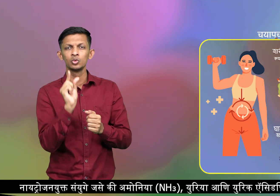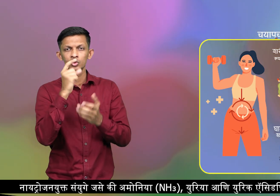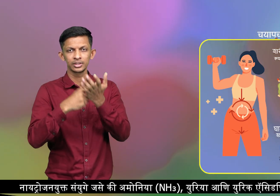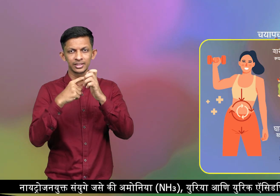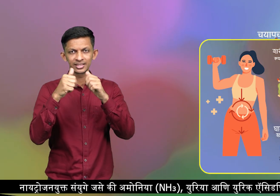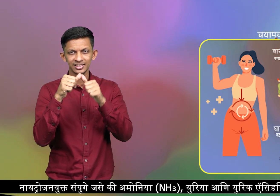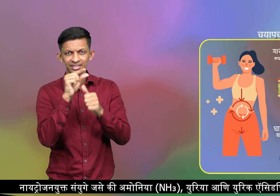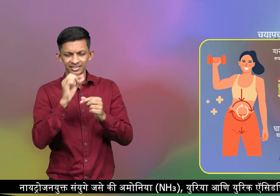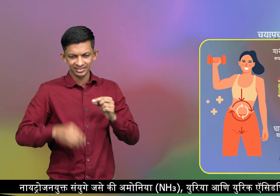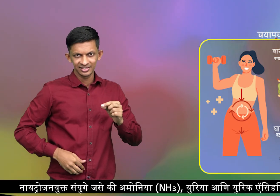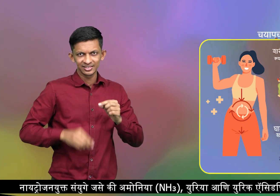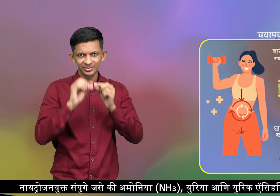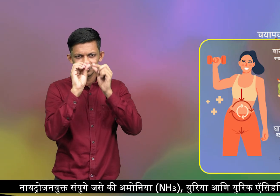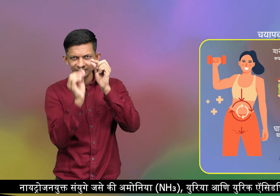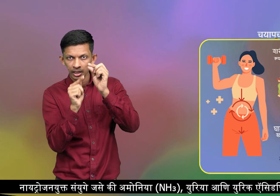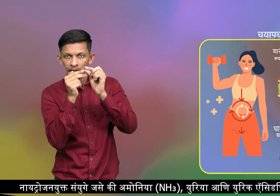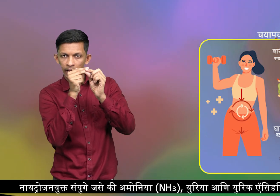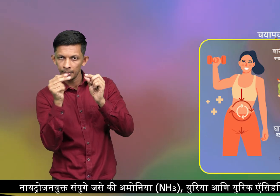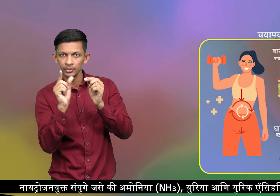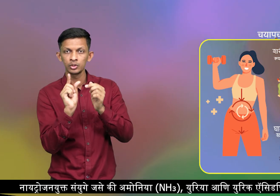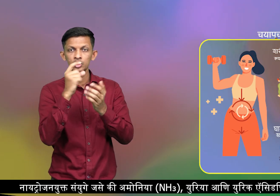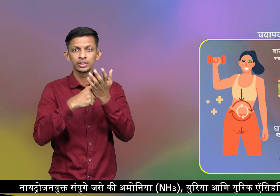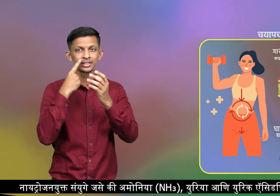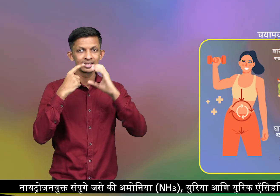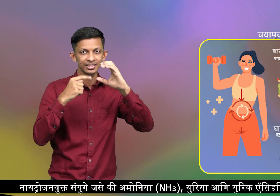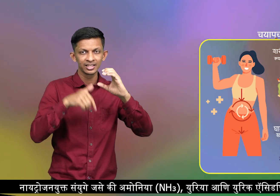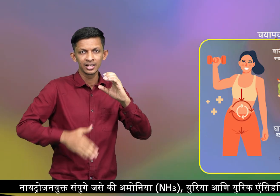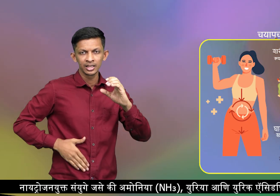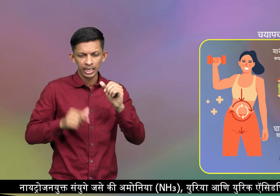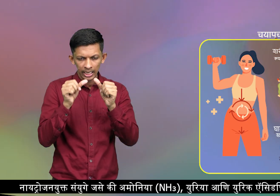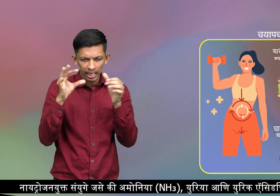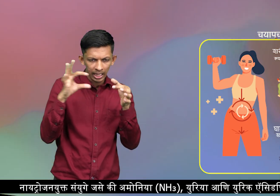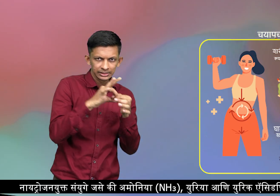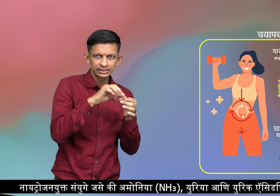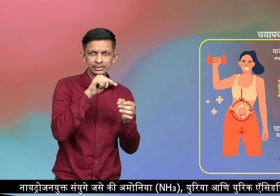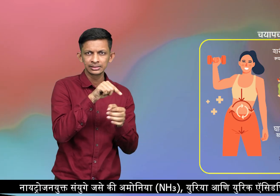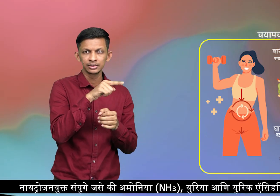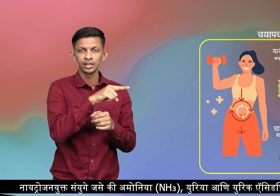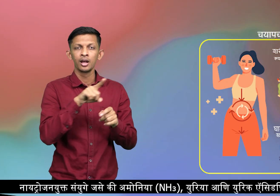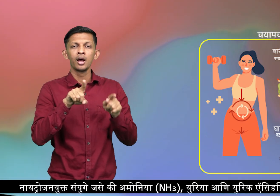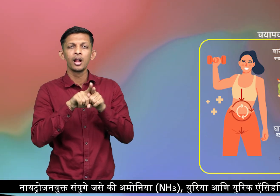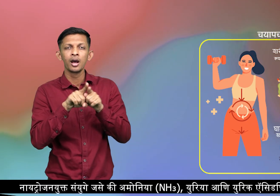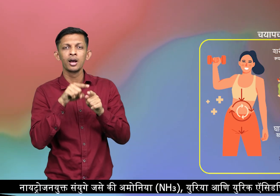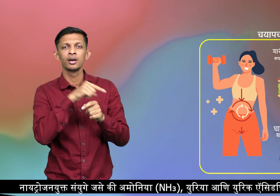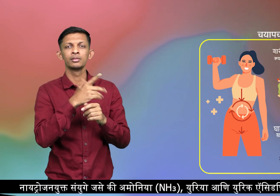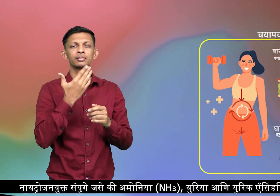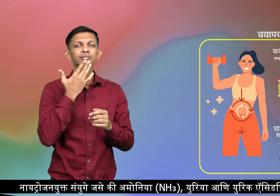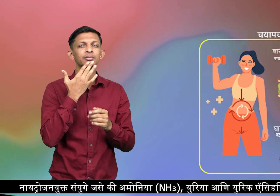नायट्रोजनयुक्त संयुगे जसे की अमोनिया NH3, युरिया आणि युरिक ॲसिड, पित्तवर्ण द्रव्ये,